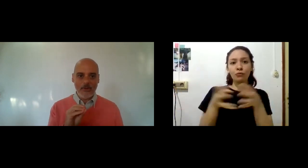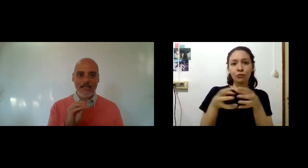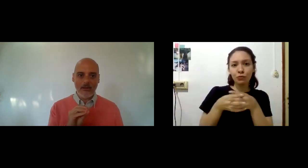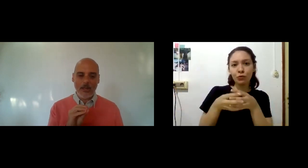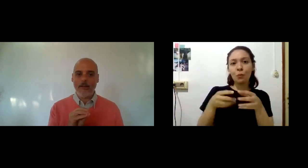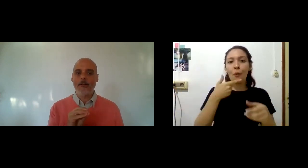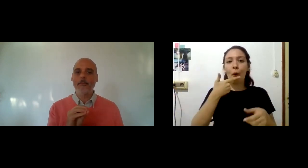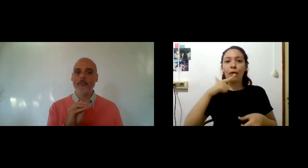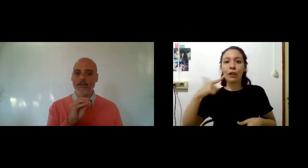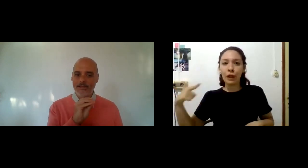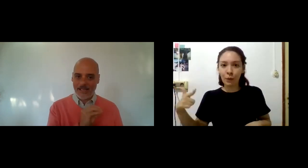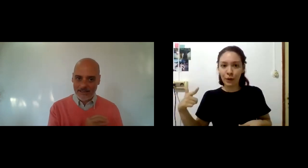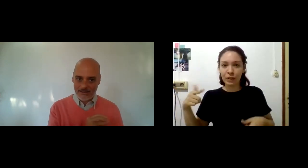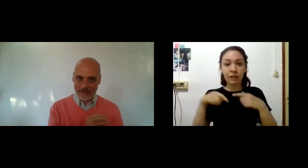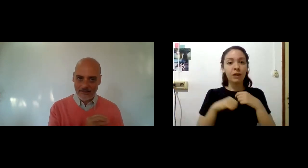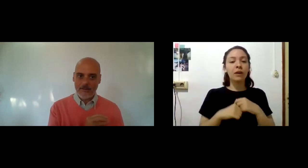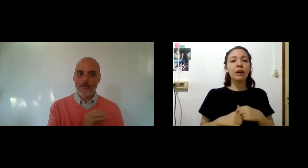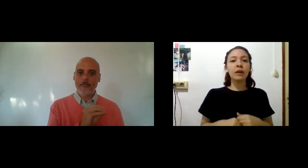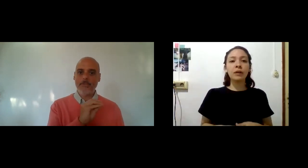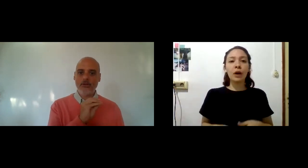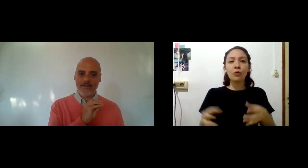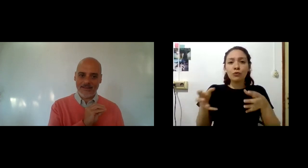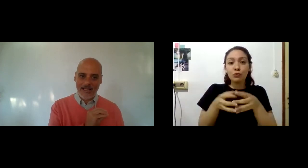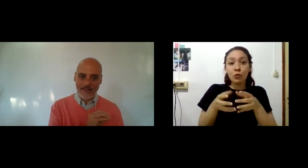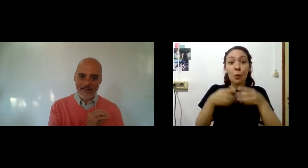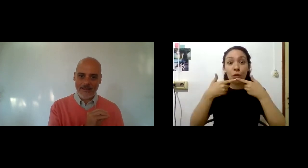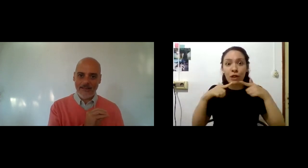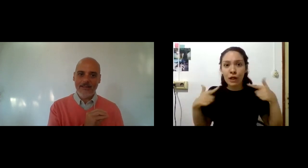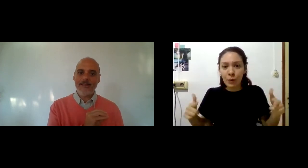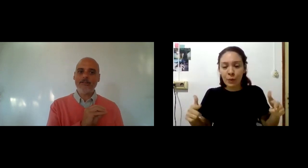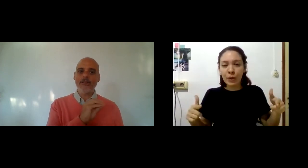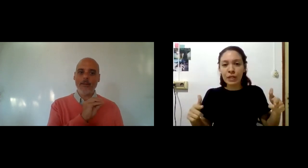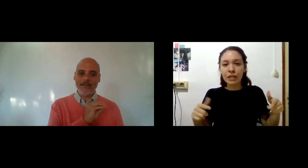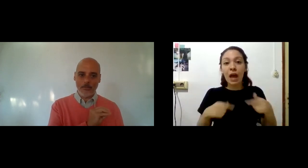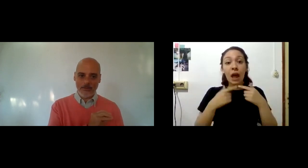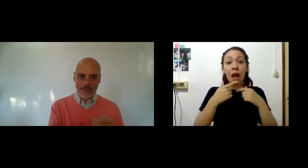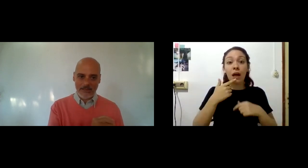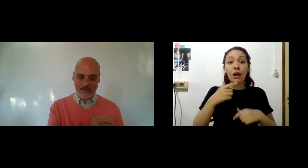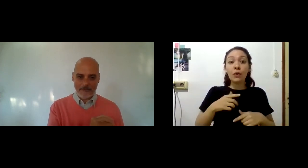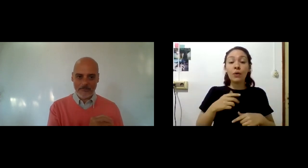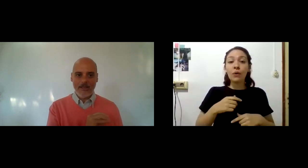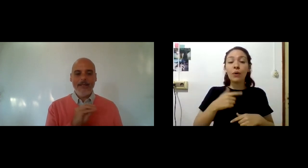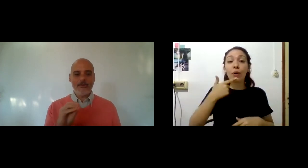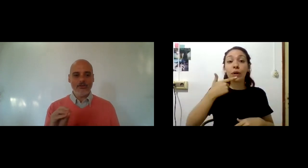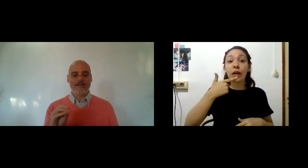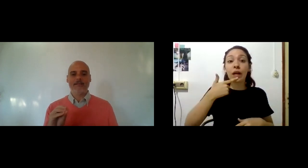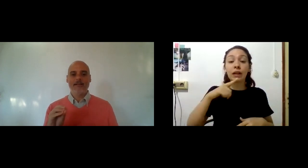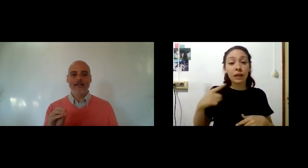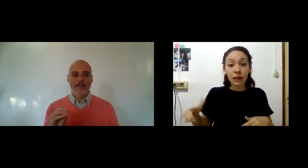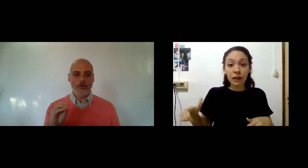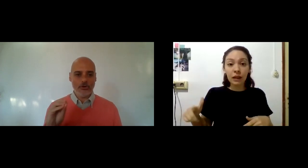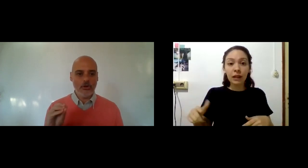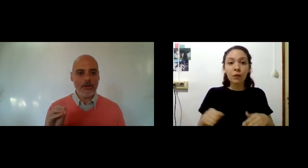que habla una lengua minoritaria, minorizada, históricamente oprimida.